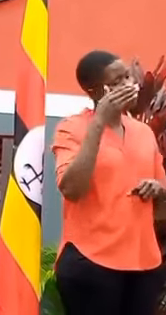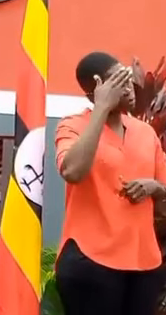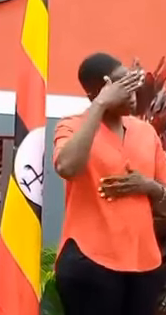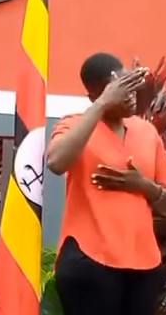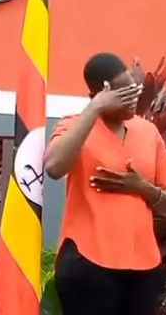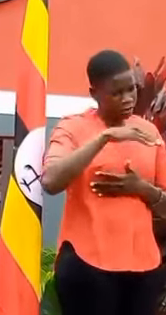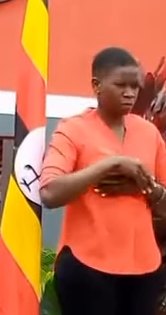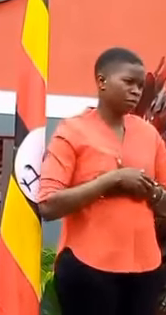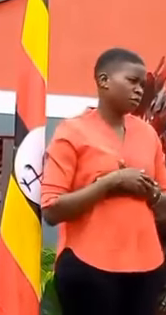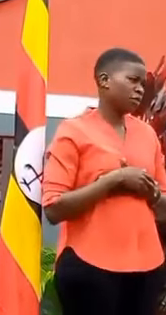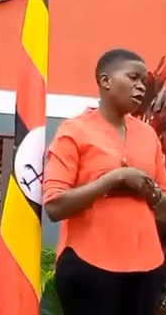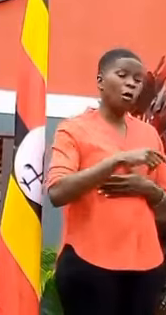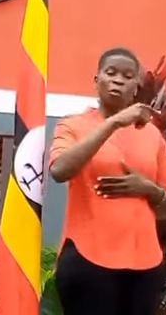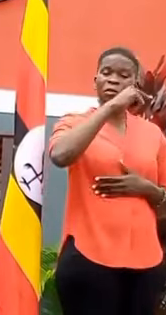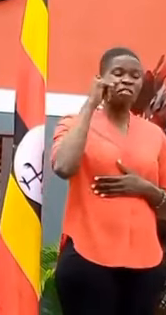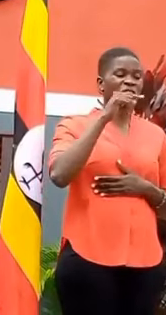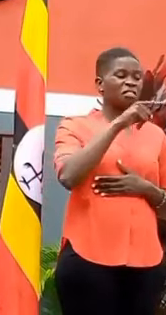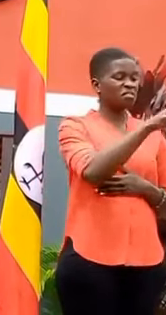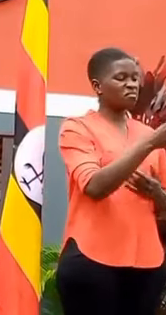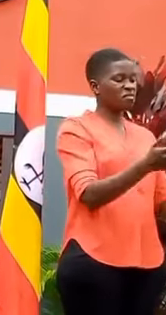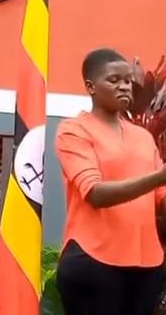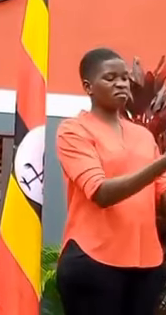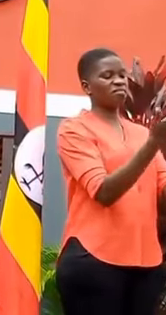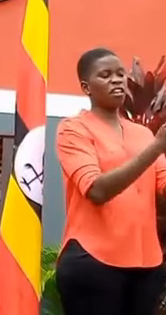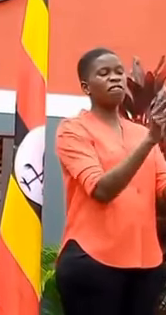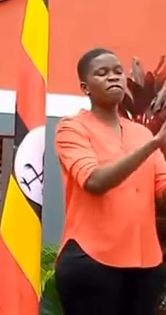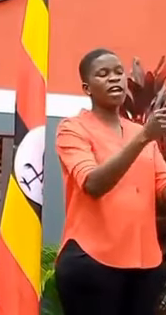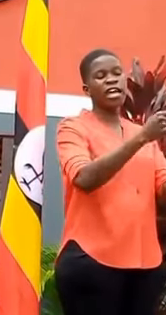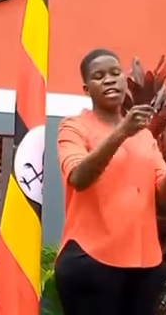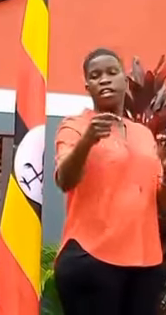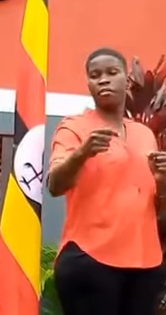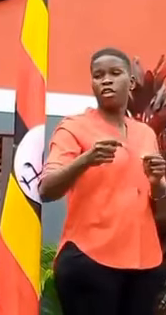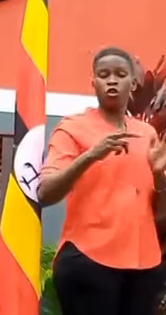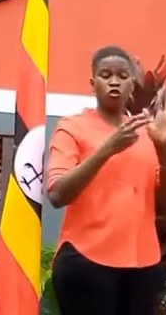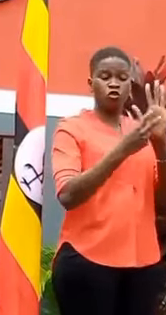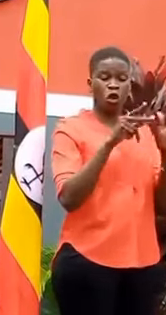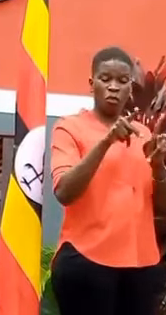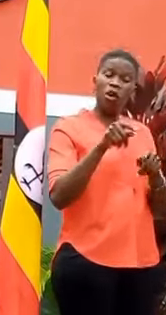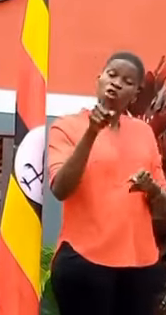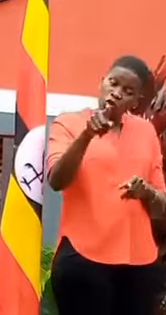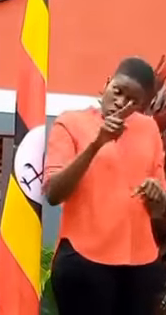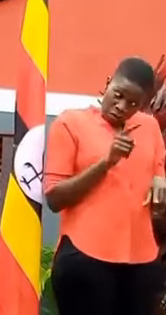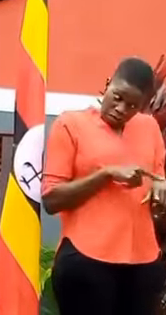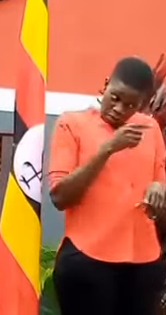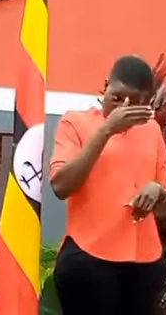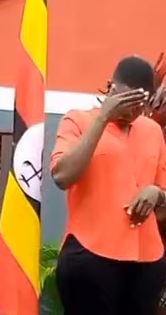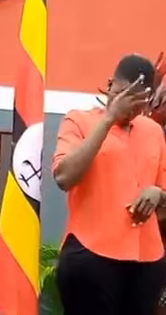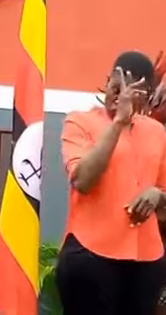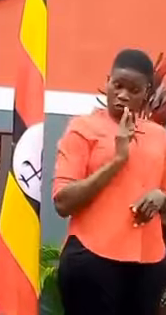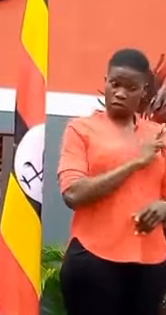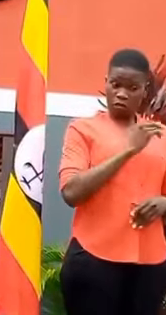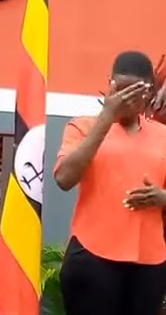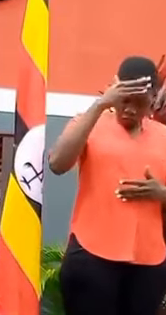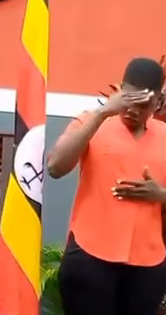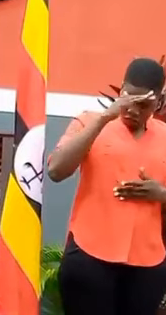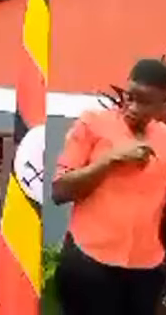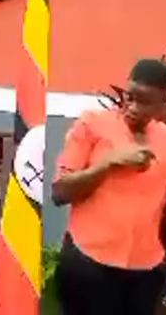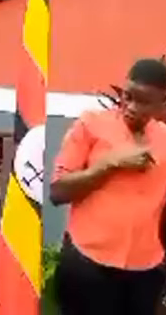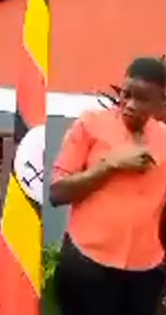Mwe Museveni yabafuula balabe. Museveni agezaako okulaga abantu nti okuba Omusiraamu musango mu Uganda. Ogwo si